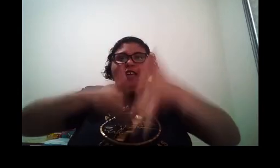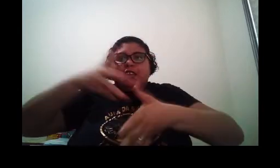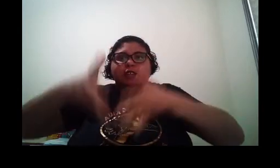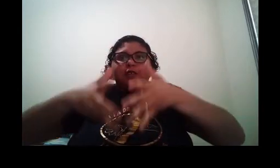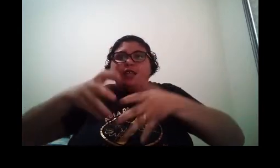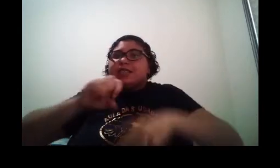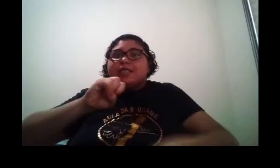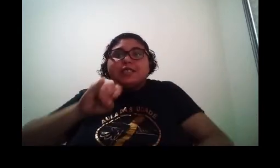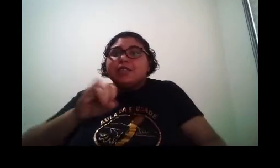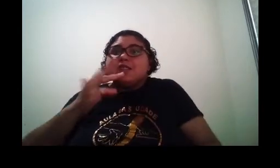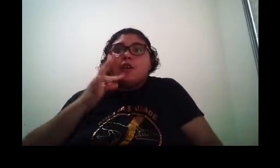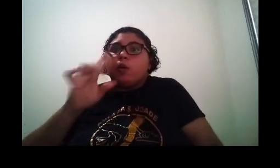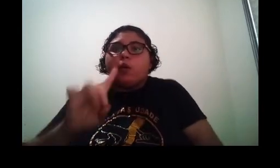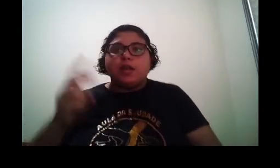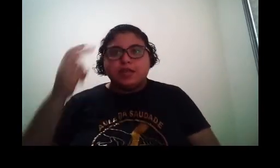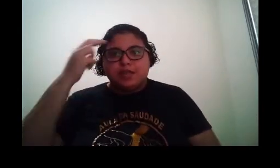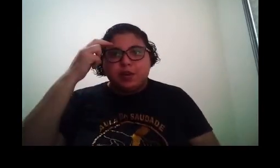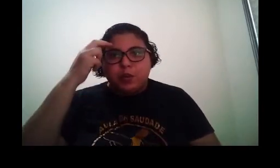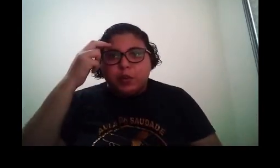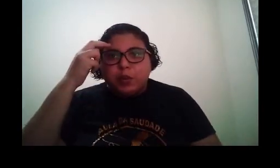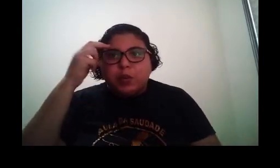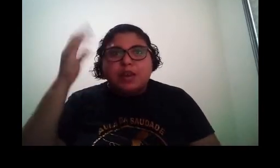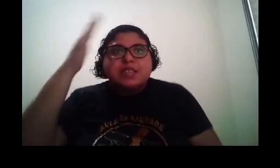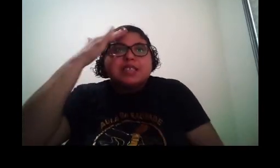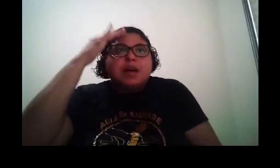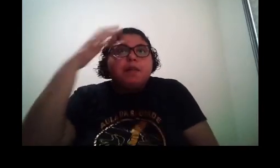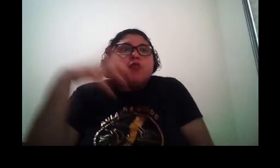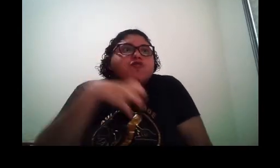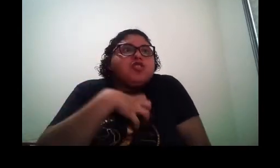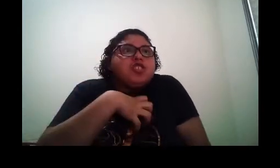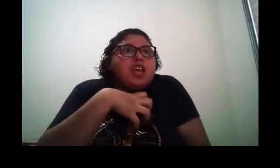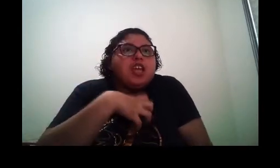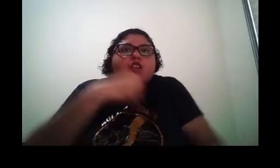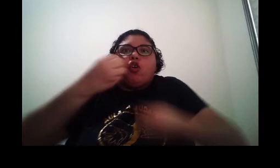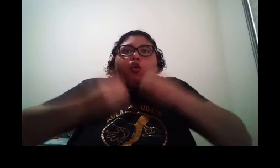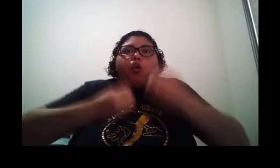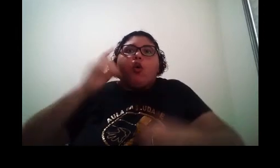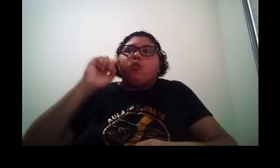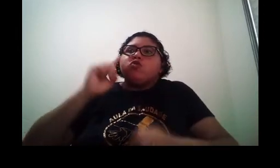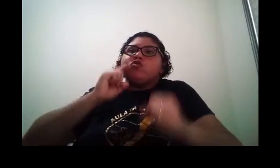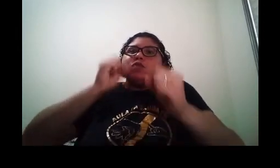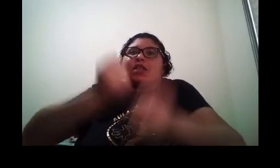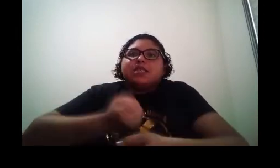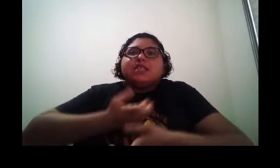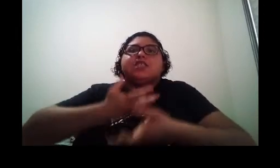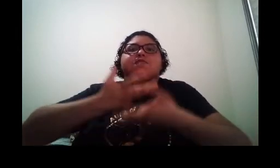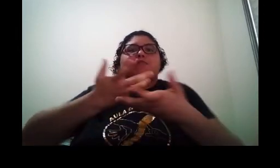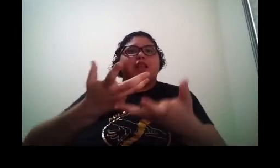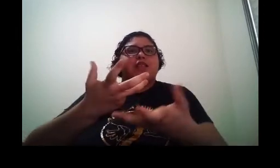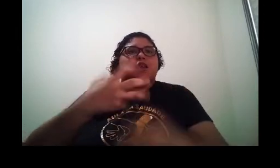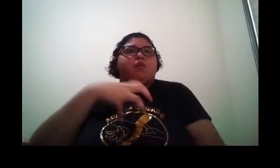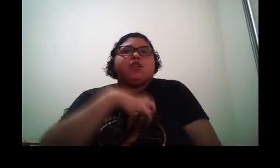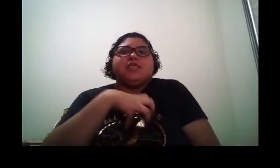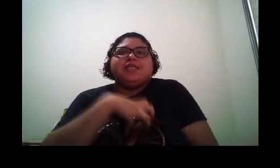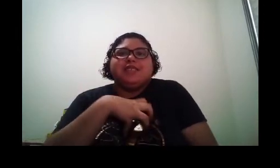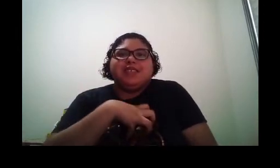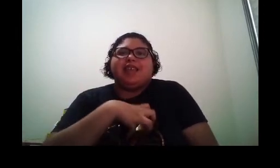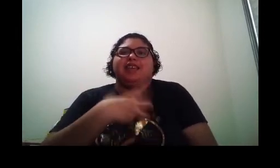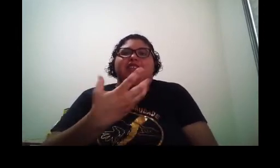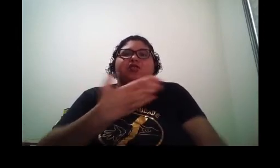tivesse contato, é impossível ela aprender a língua, como ressaltam as autoras, porque lá você vai ver a questão de como o surdo